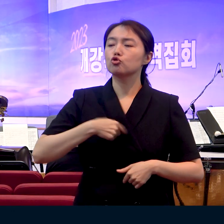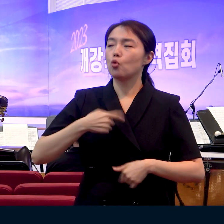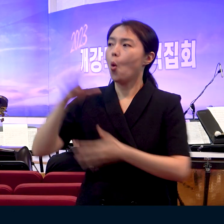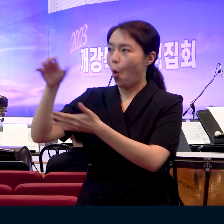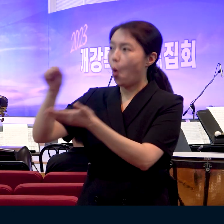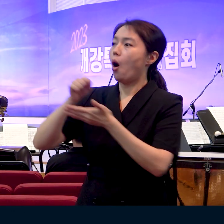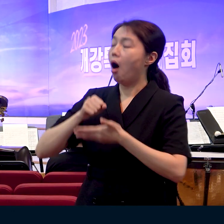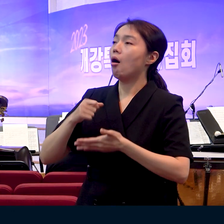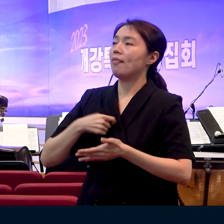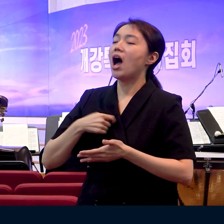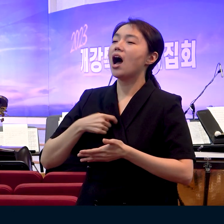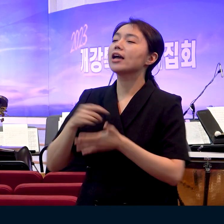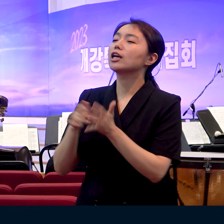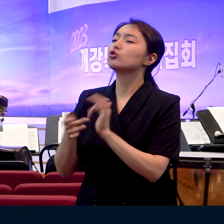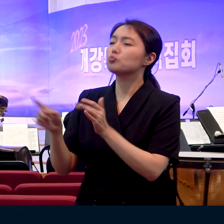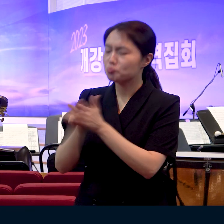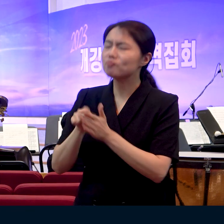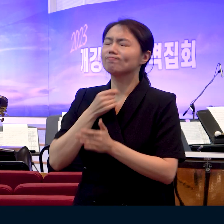합니다.